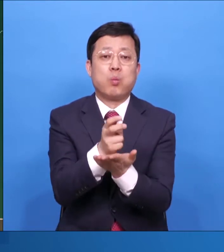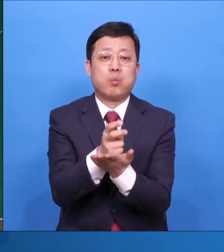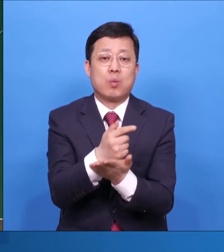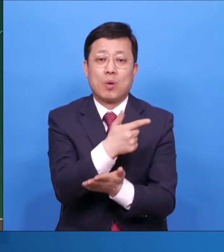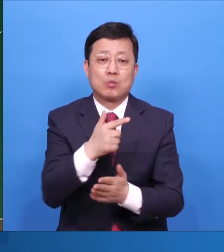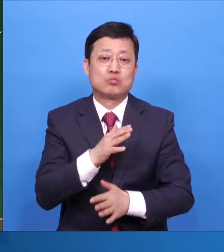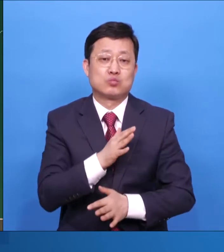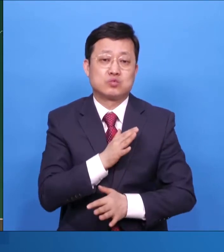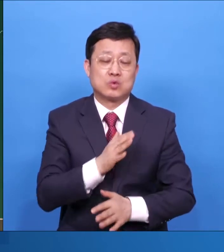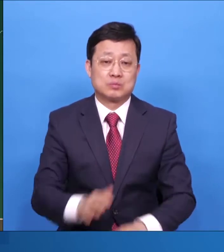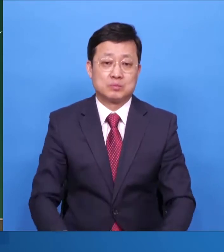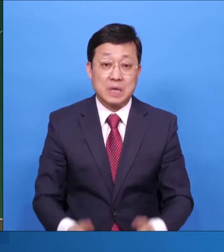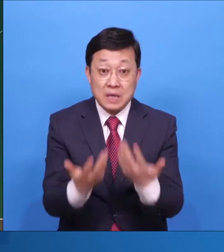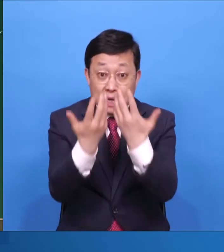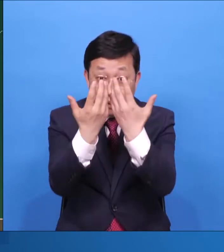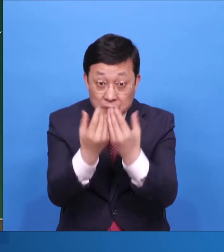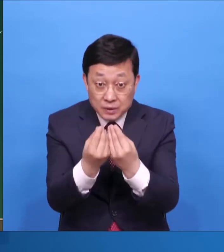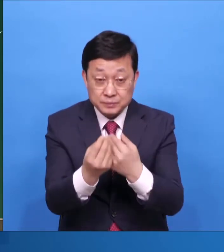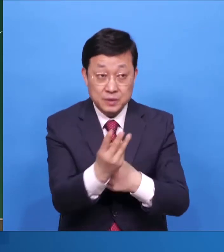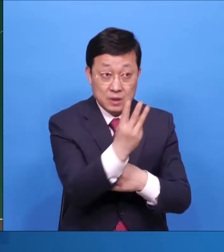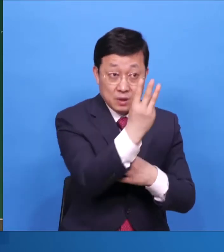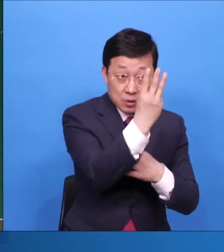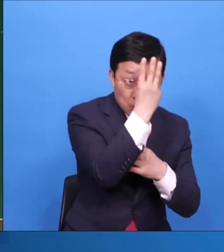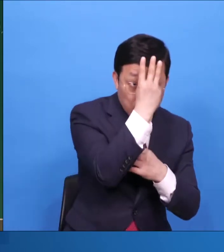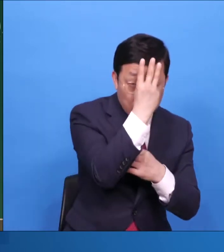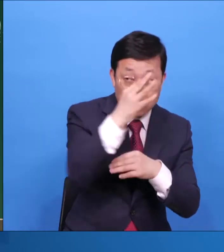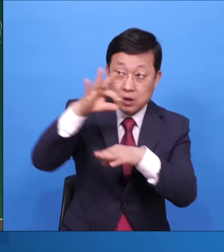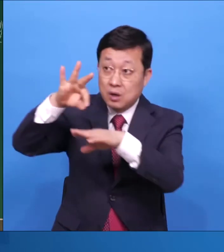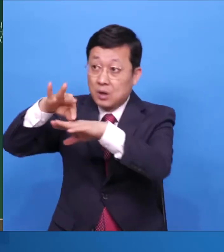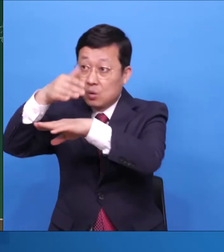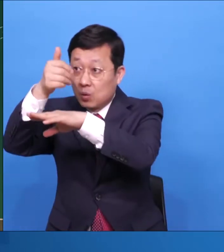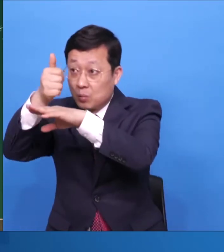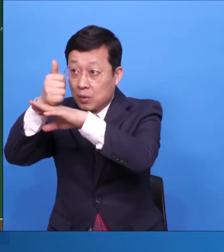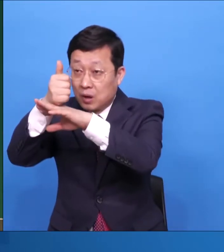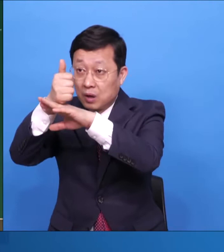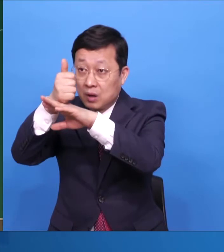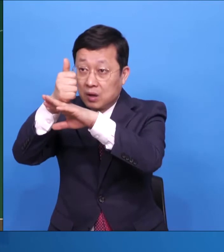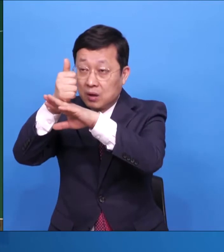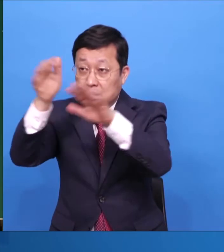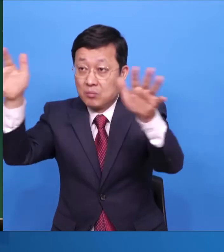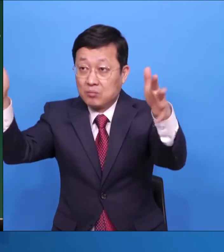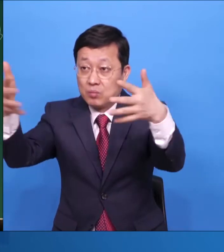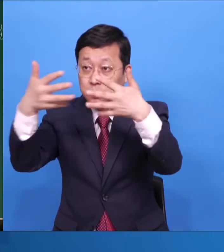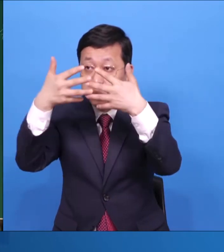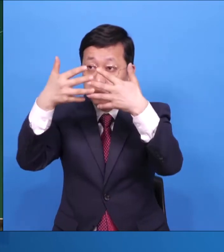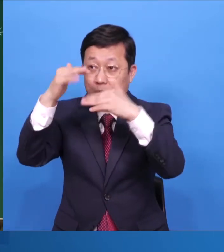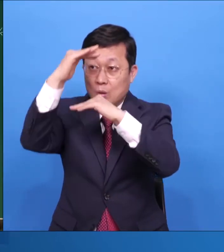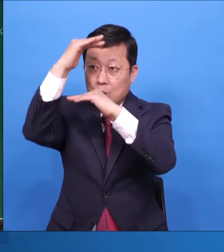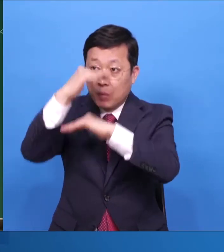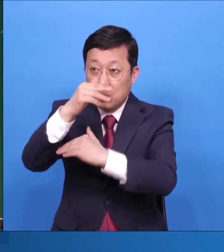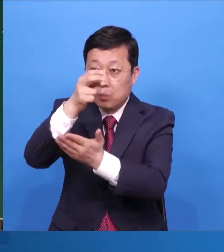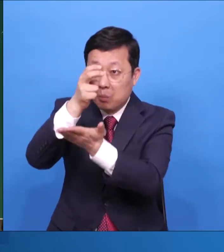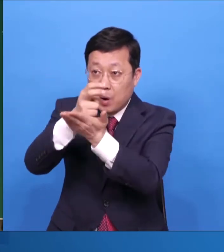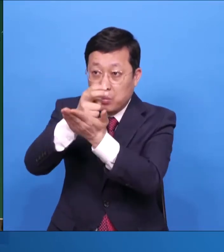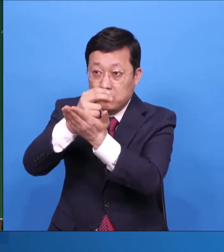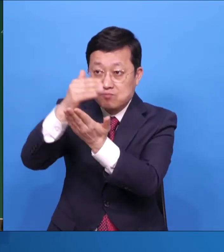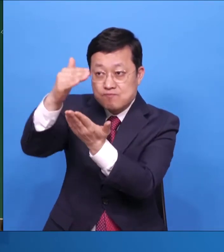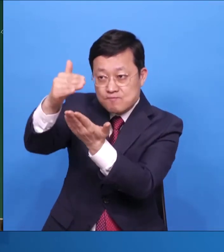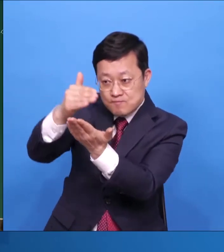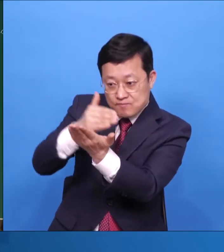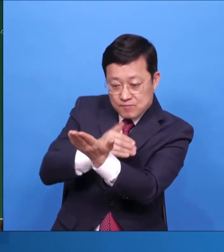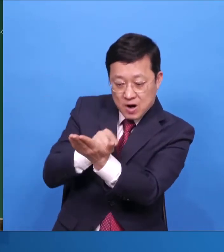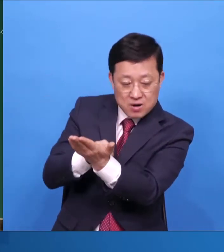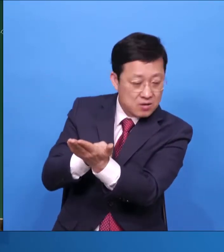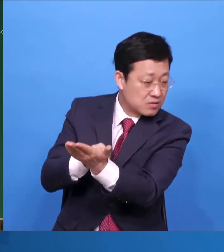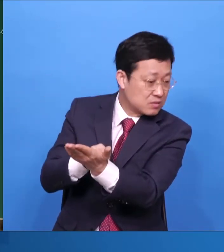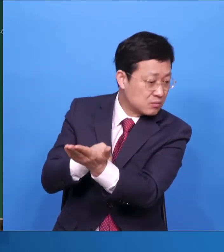들어서 교황과 황제가 만들어놓은 룰이 있단 말이에요. 교리. 거기서 벗어나면 무조건 이단인데